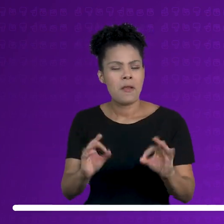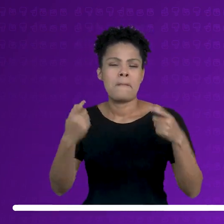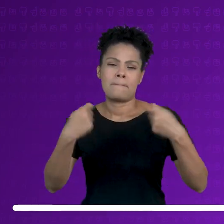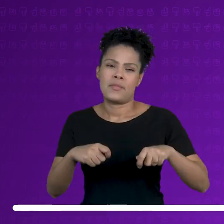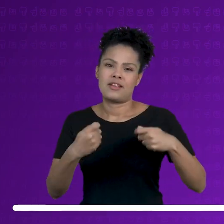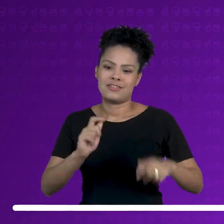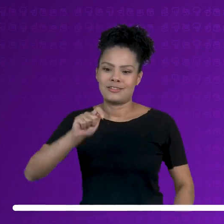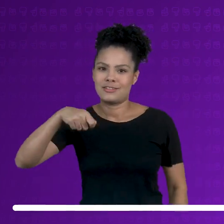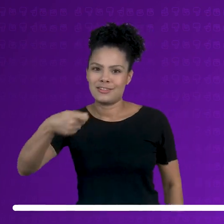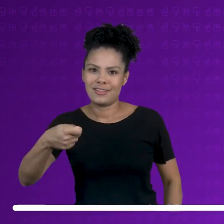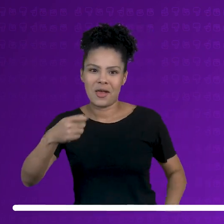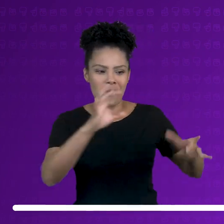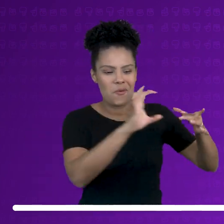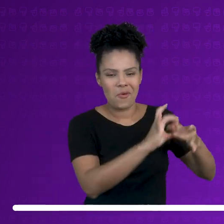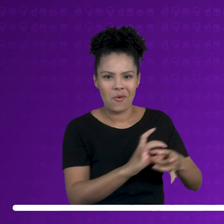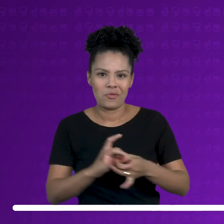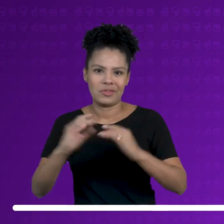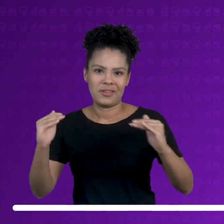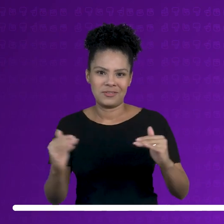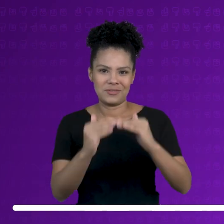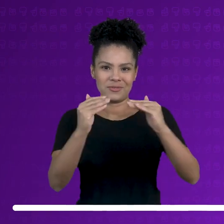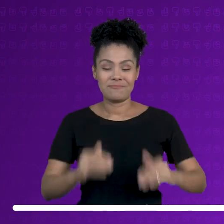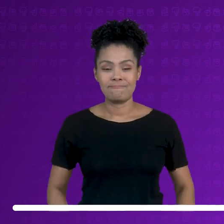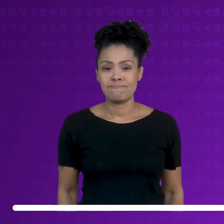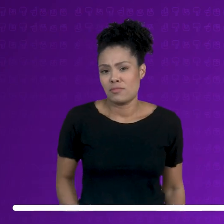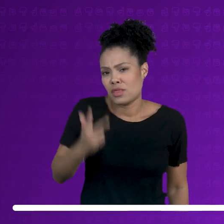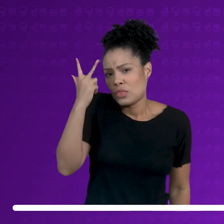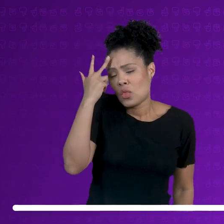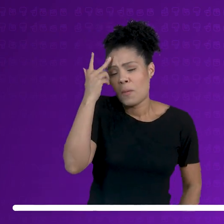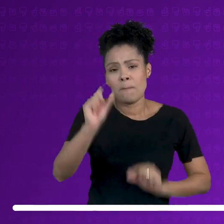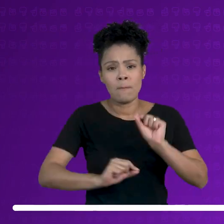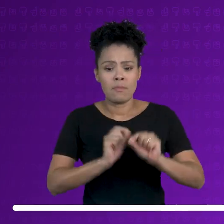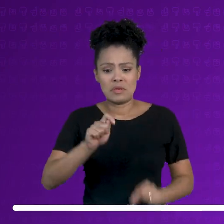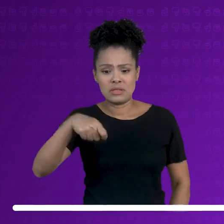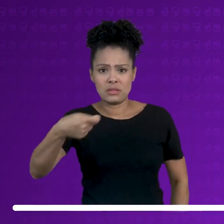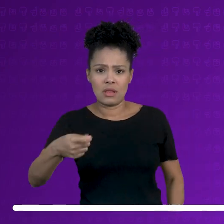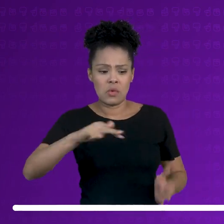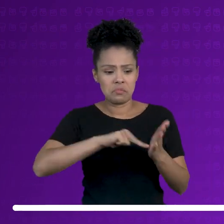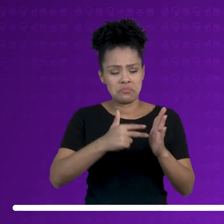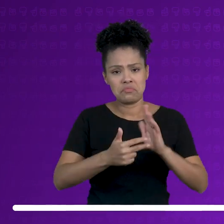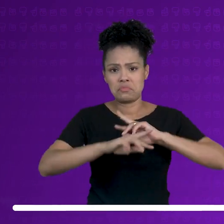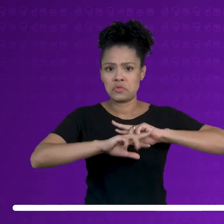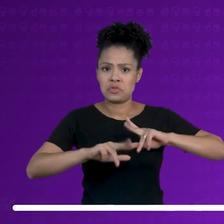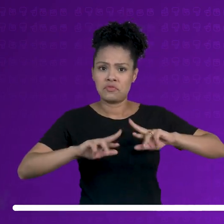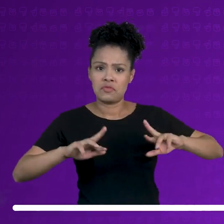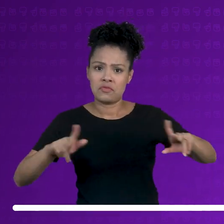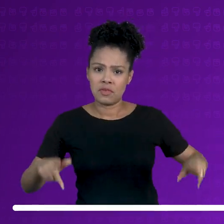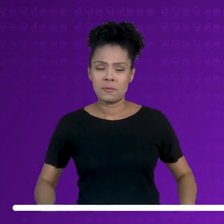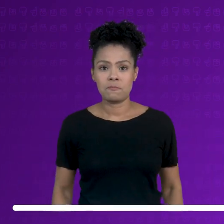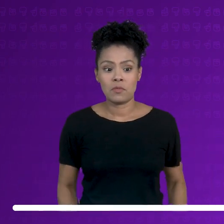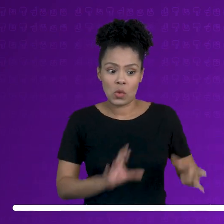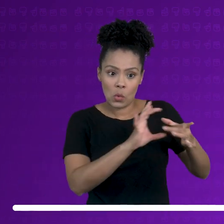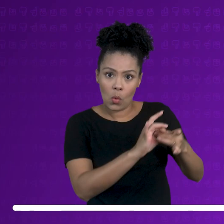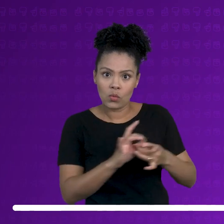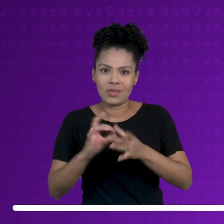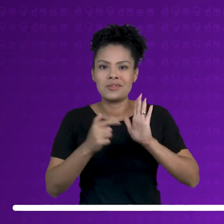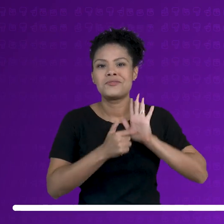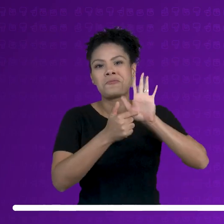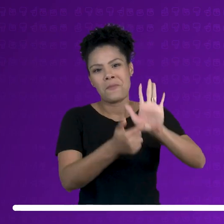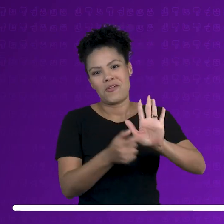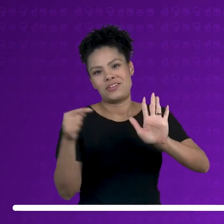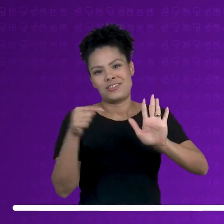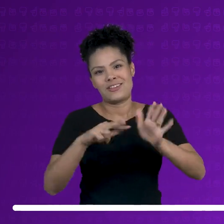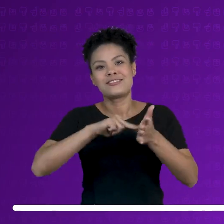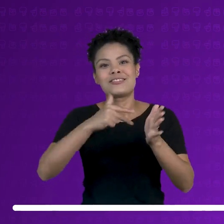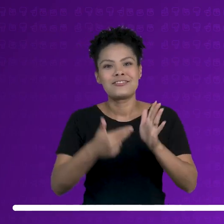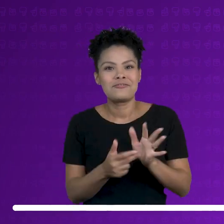um contexto, um sentido. É comum que um sinal tenha diferentes significados, e que o contexto é que vai definir